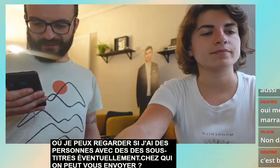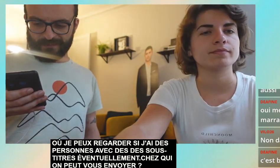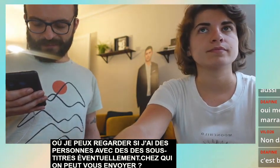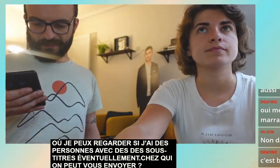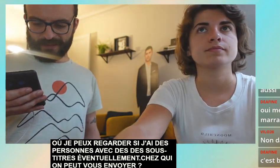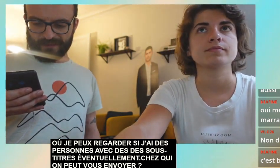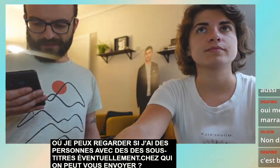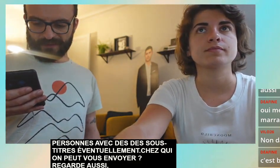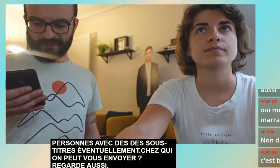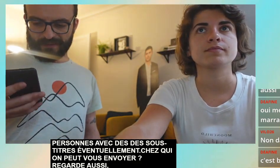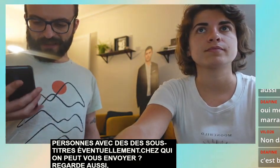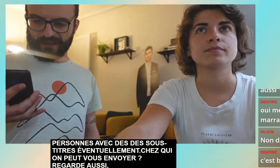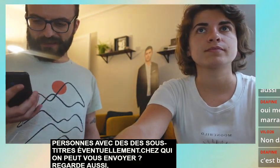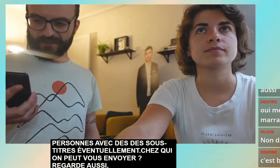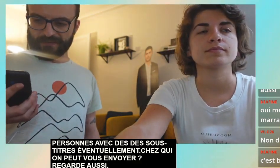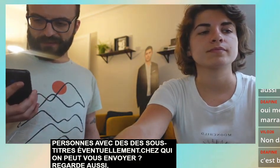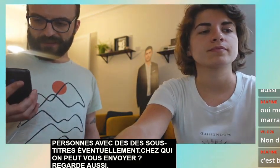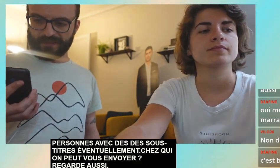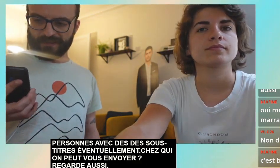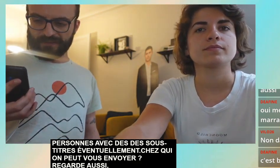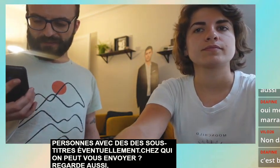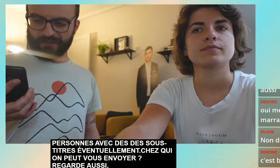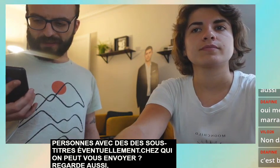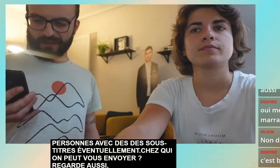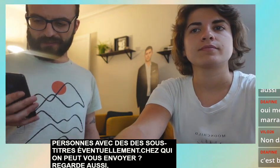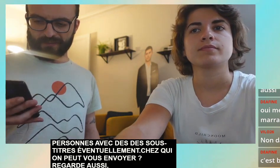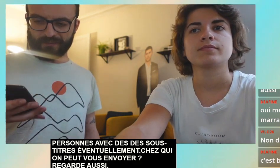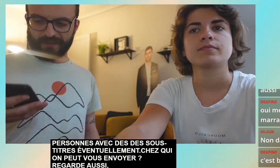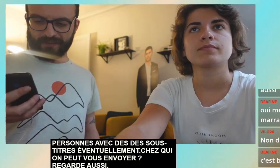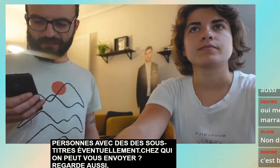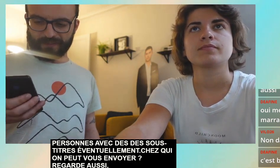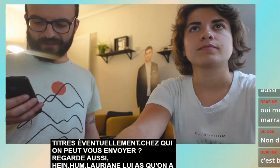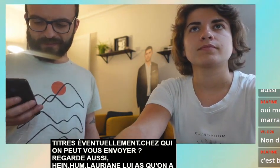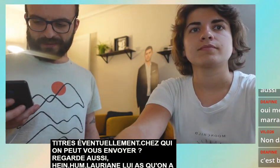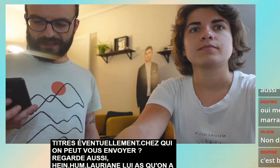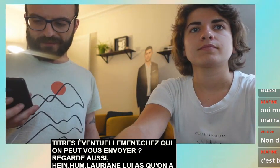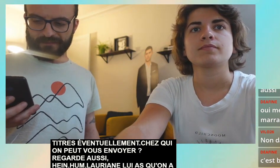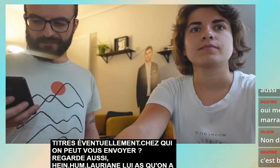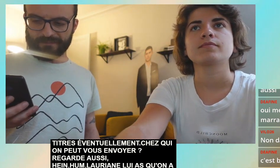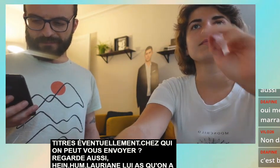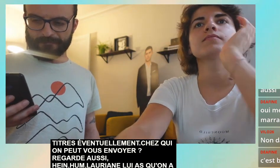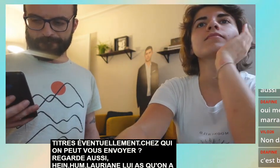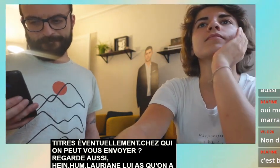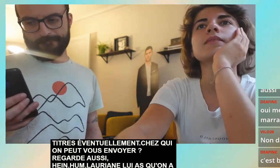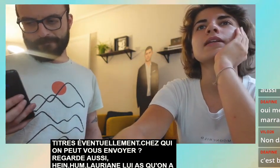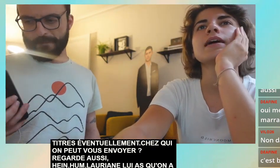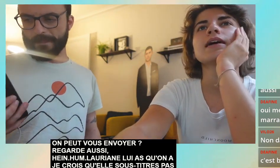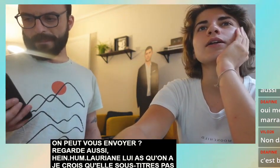Lauriane Bibiche. Ah, est-ce qu'on a... Je crois qu'elle ne sous-titre pas. Et non.